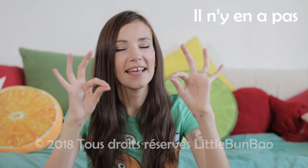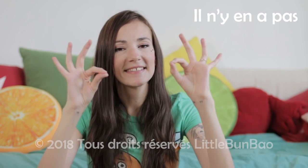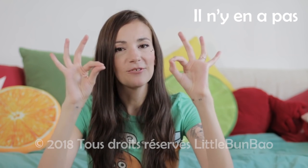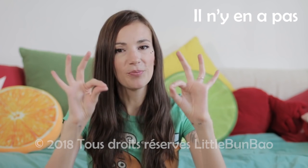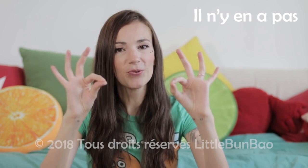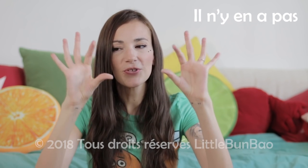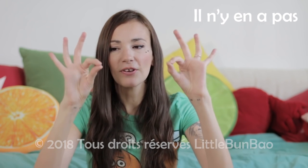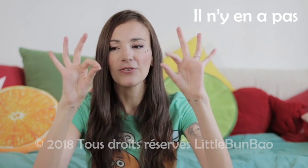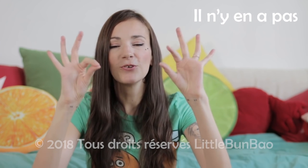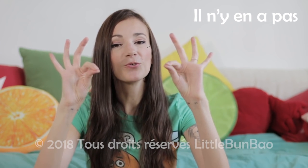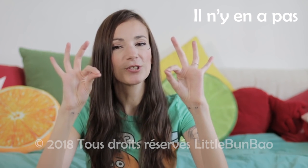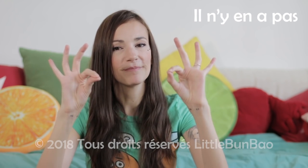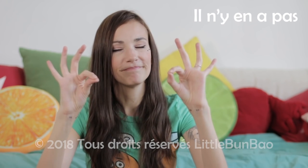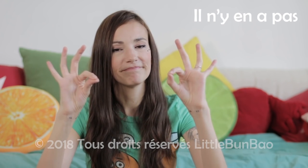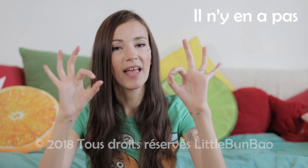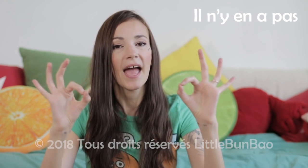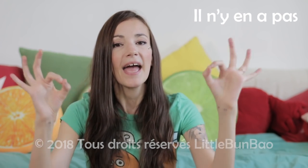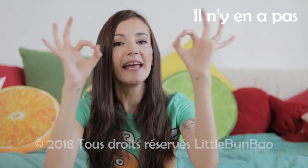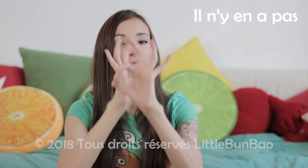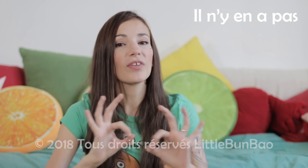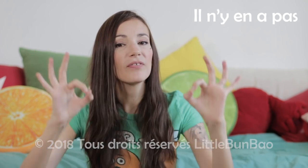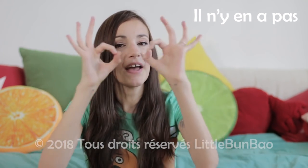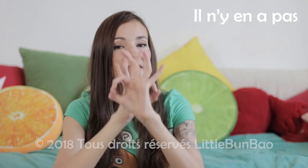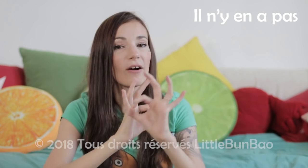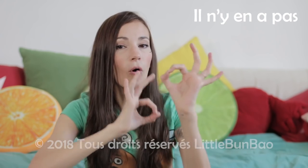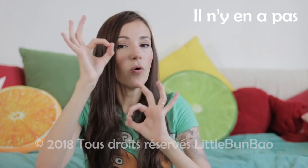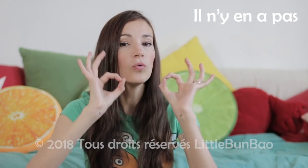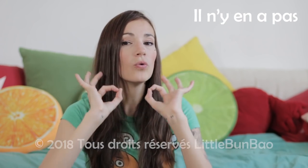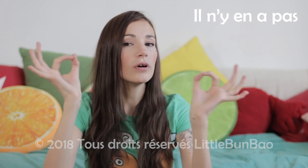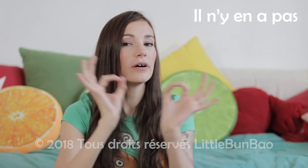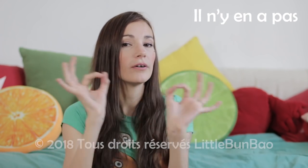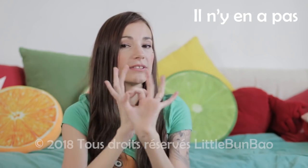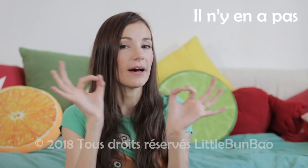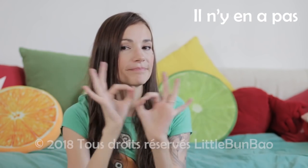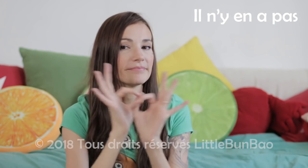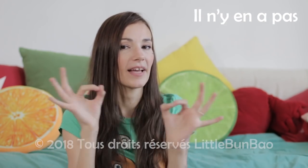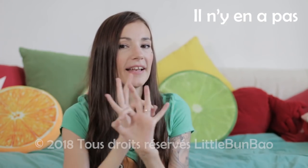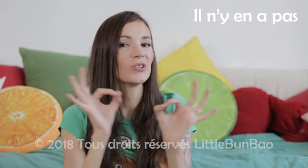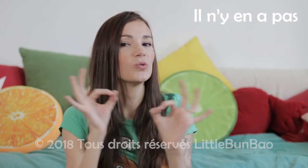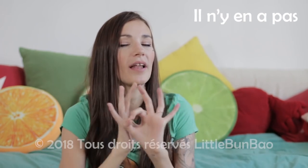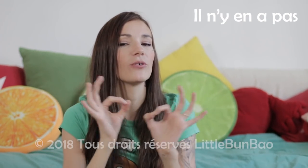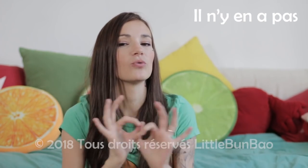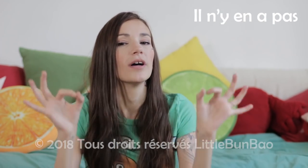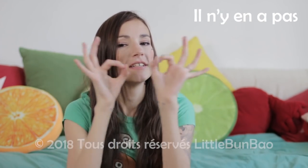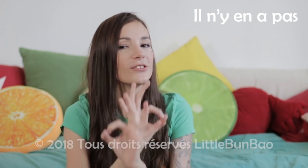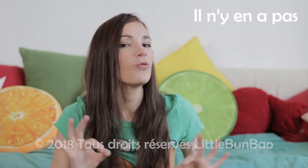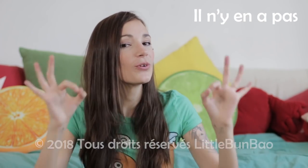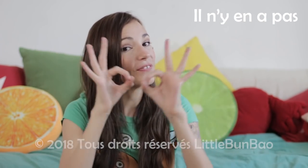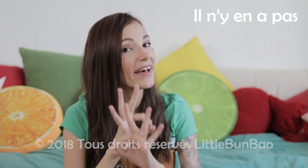l'index et le pouce se touchent. Et on vient faire des ronds ou ça. Aller-retour, aller-retour. Sinon, vous pouvez faire des